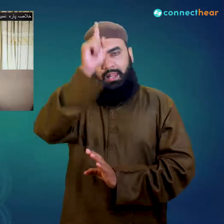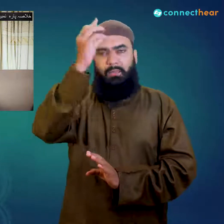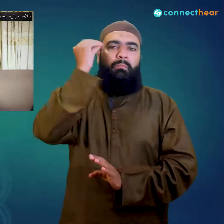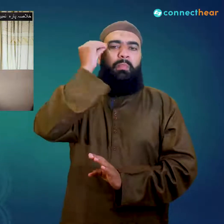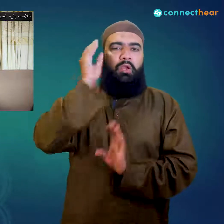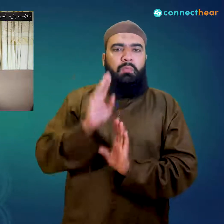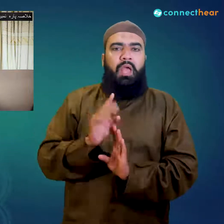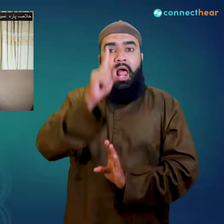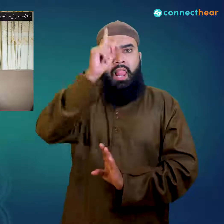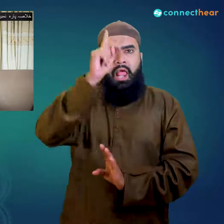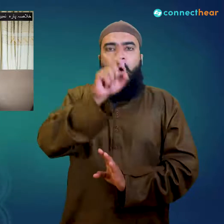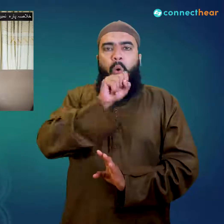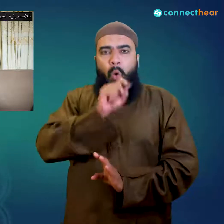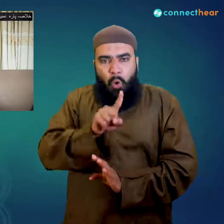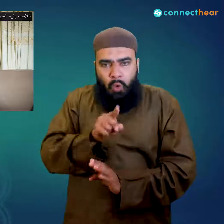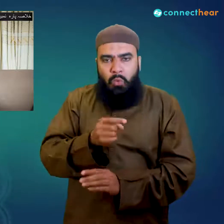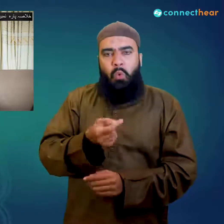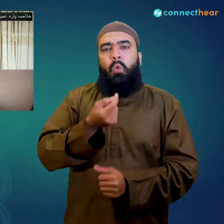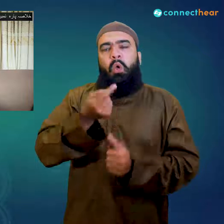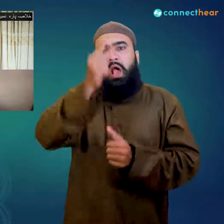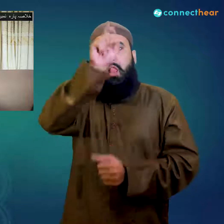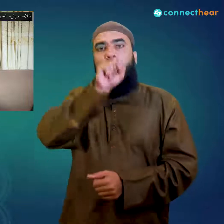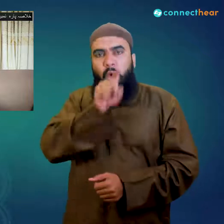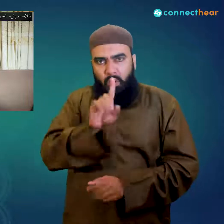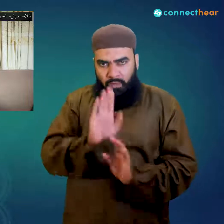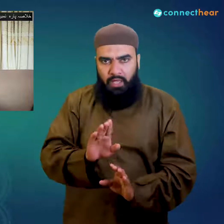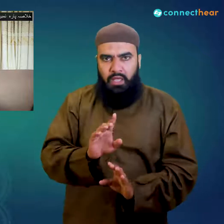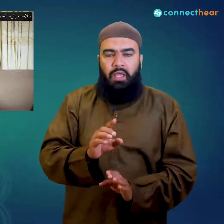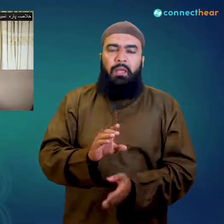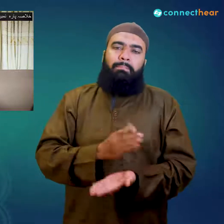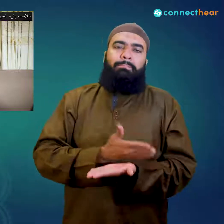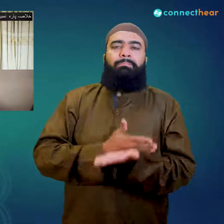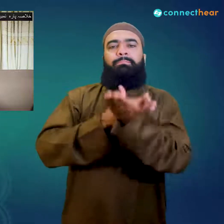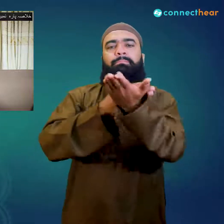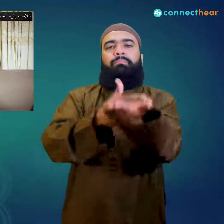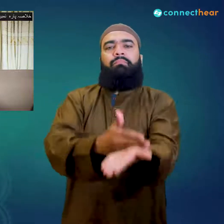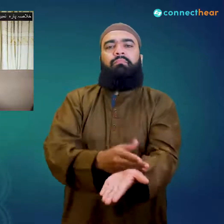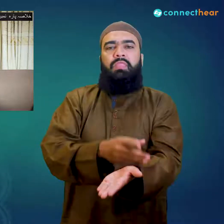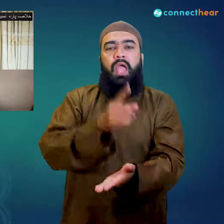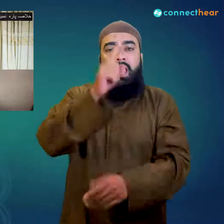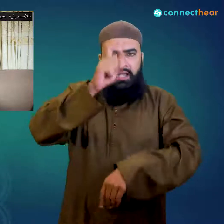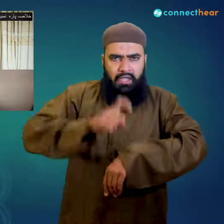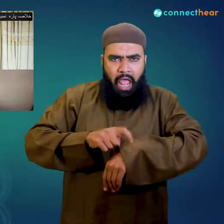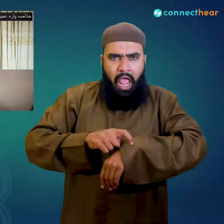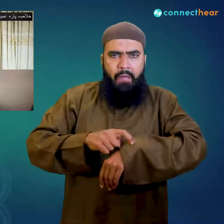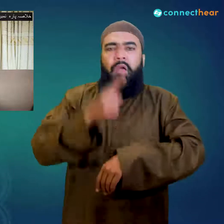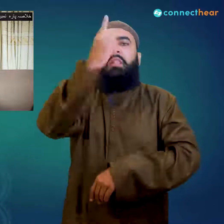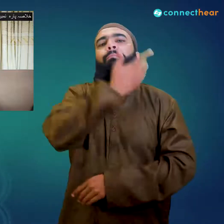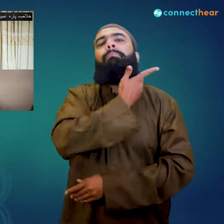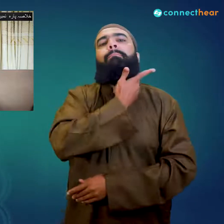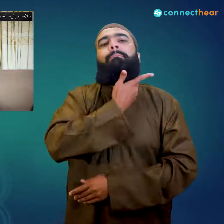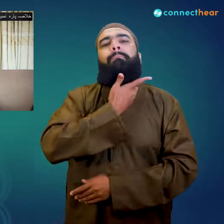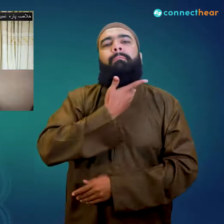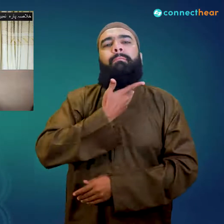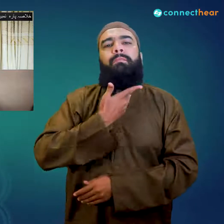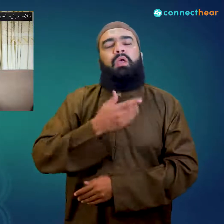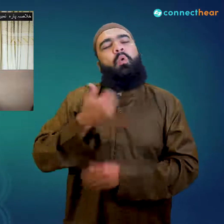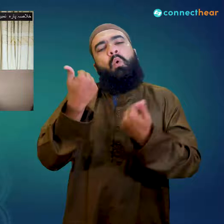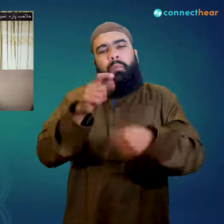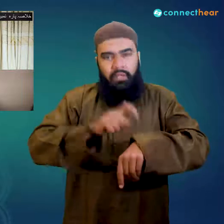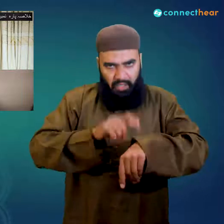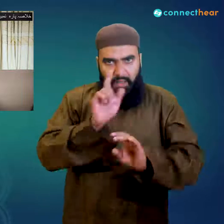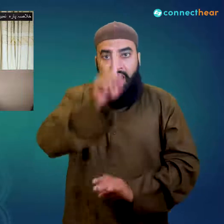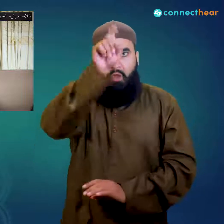شریعت کے دینے والے ہیں، اور اس لحاظ سے اللہ جس حکم کو دینا چاہیں گے، جس وقت جس صورت میں دینا چاہیں گے وہ دے سکتے